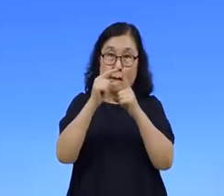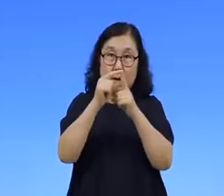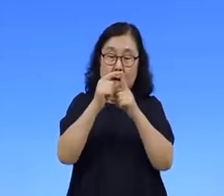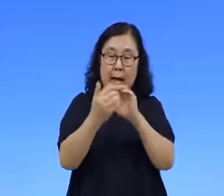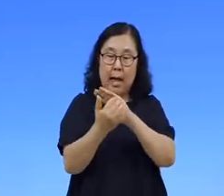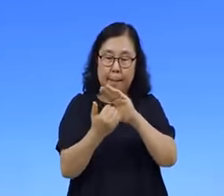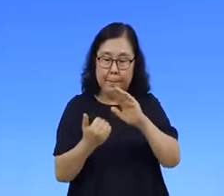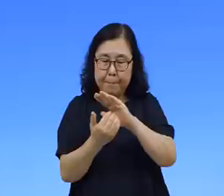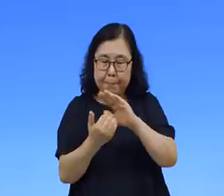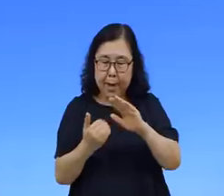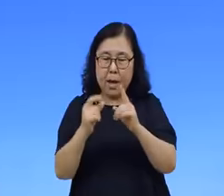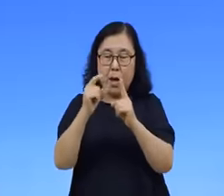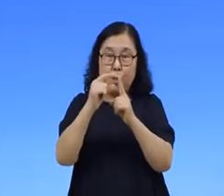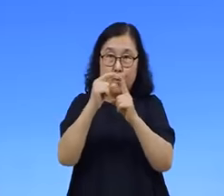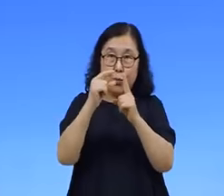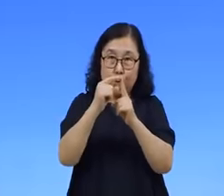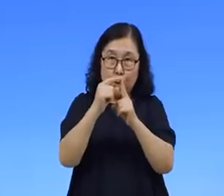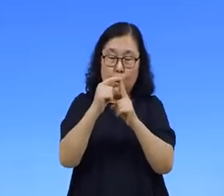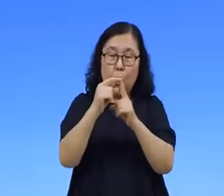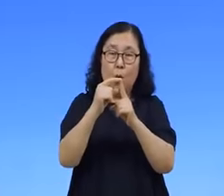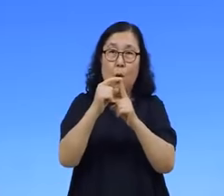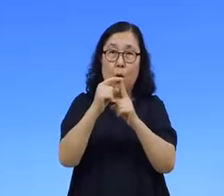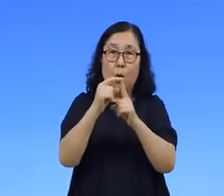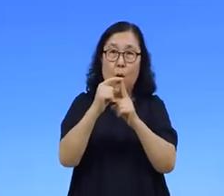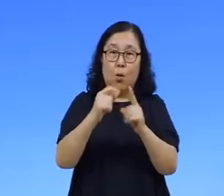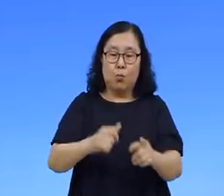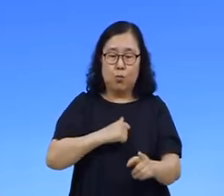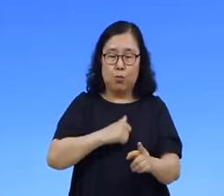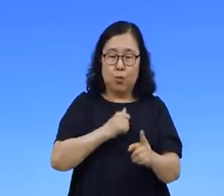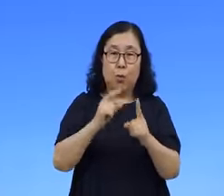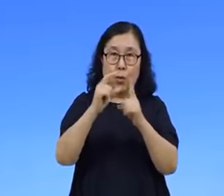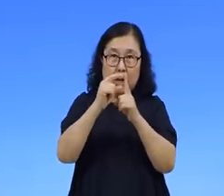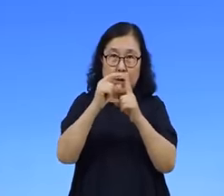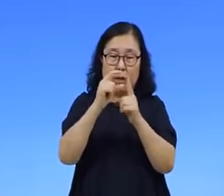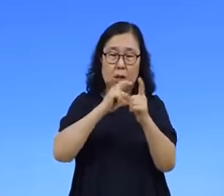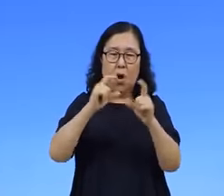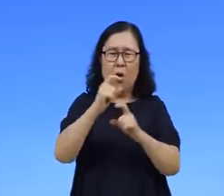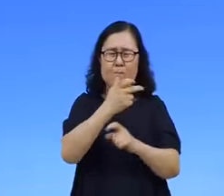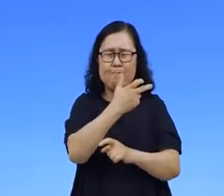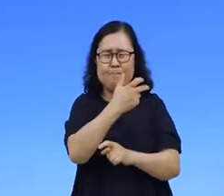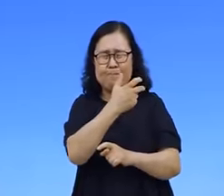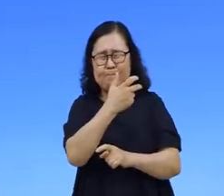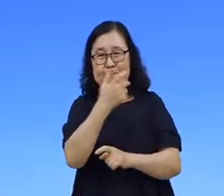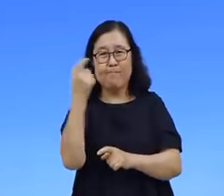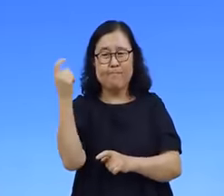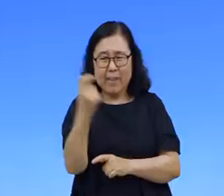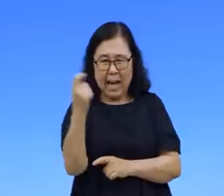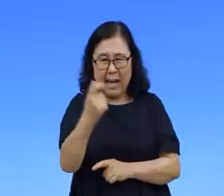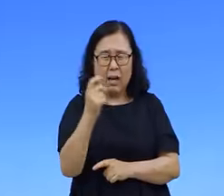나오는 분노라는 단어보다 훨씬 더 강력하고 지독한 차원에서의 분노라는 겁니다.